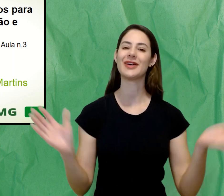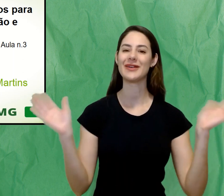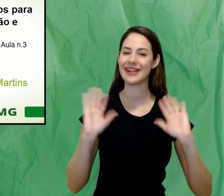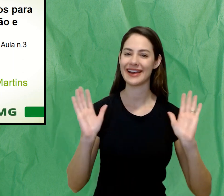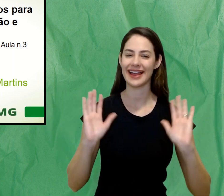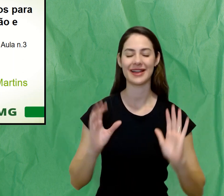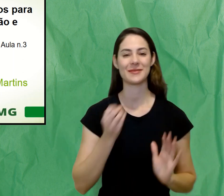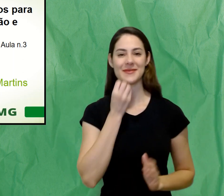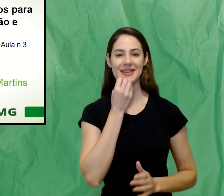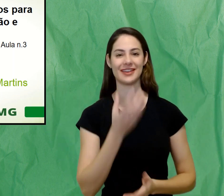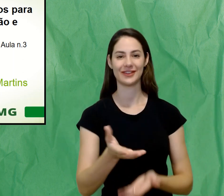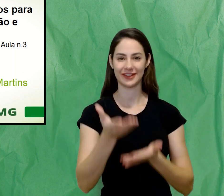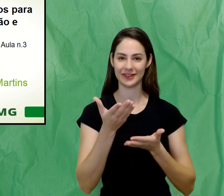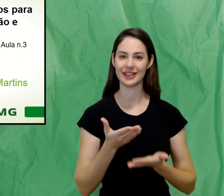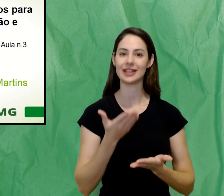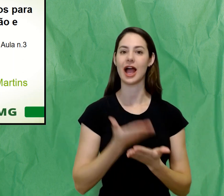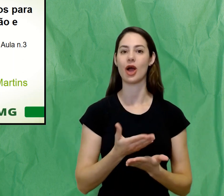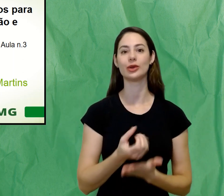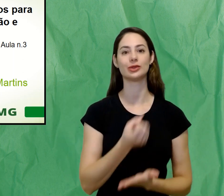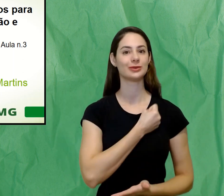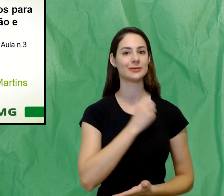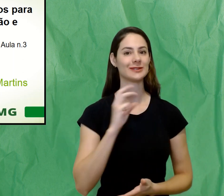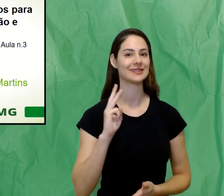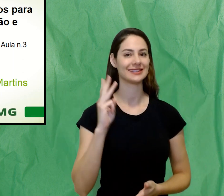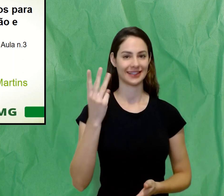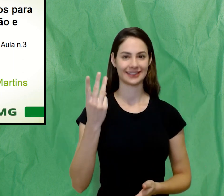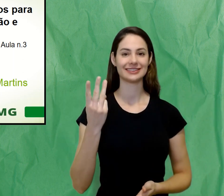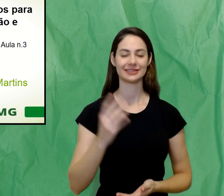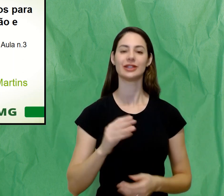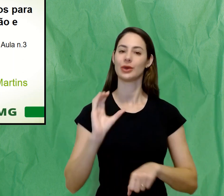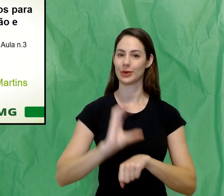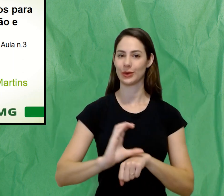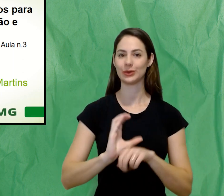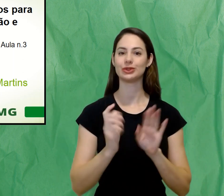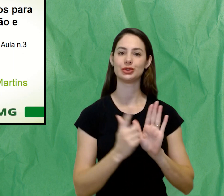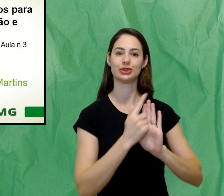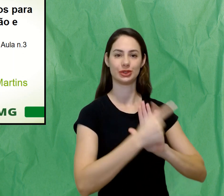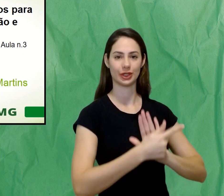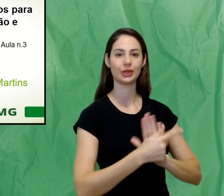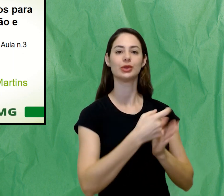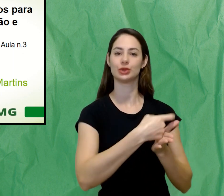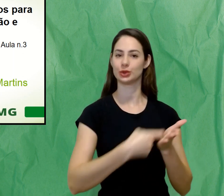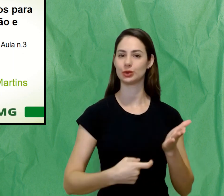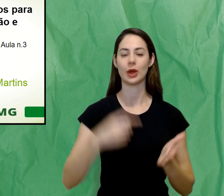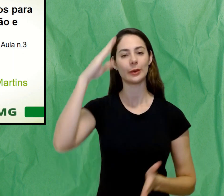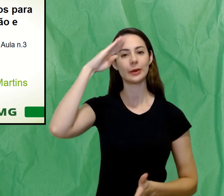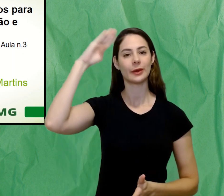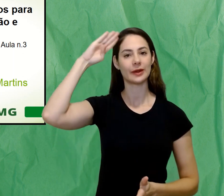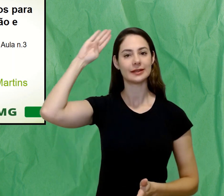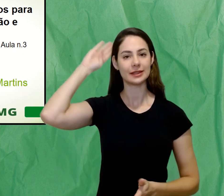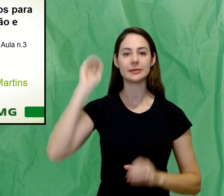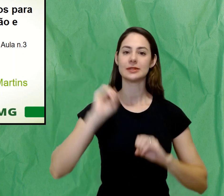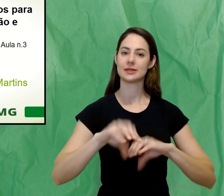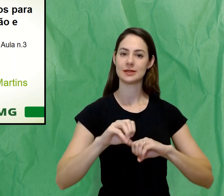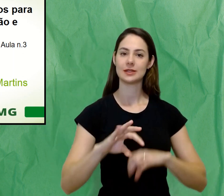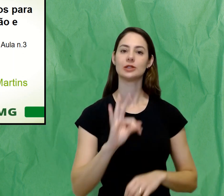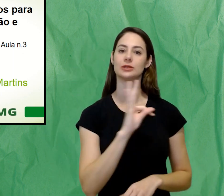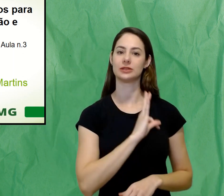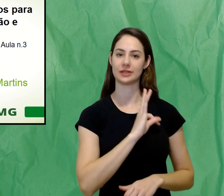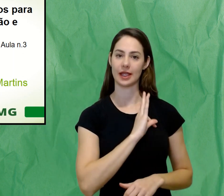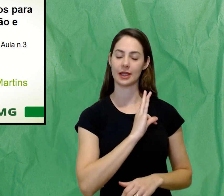Olá, sejam bem-vindos à nossa aula de número 3 do curso Gêneros Textuais Acadêmicos para Ensino Técnico, Graduação